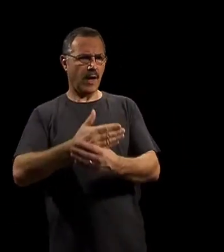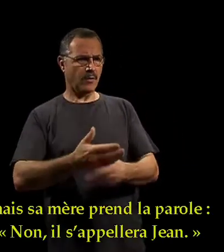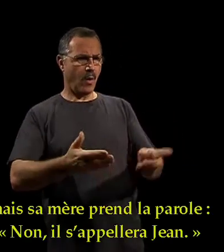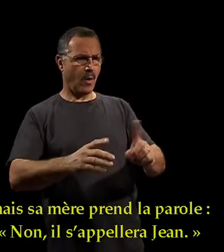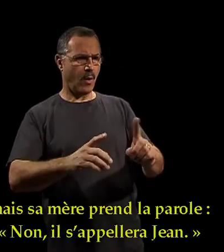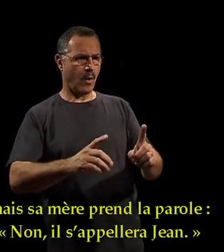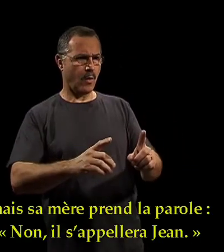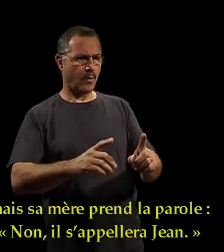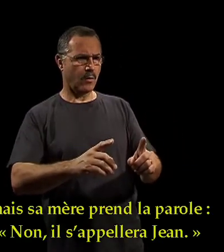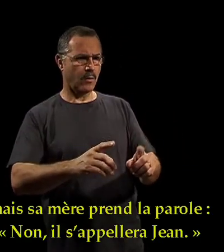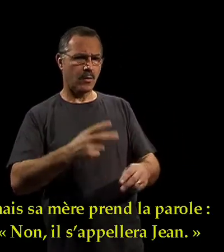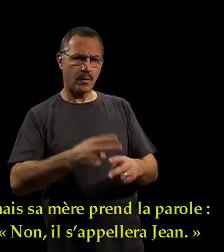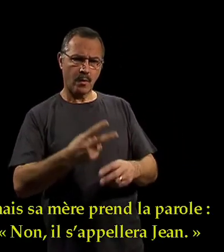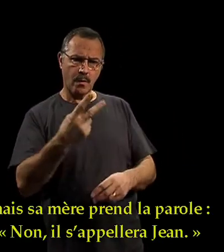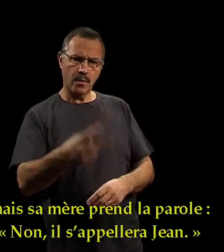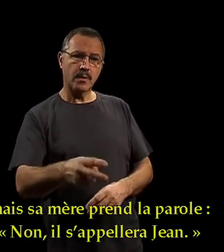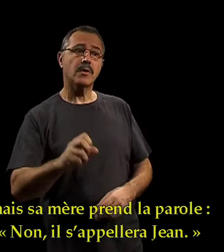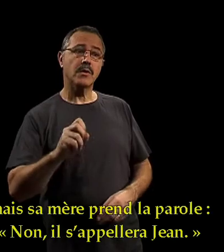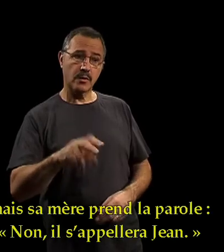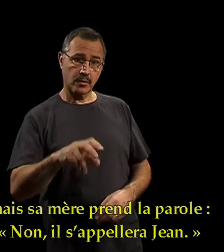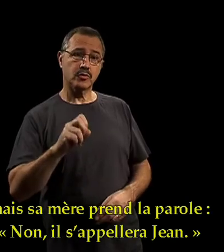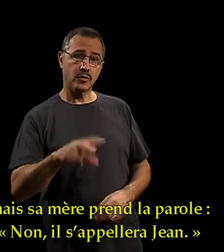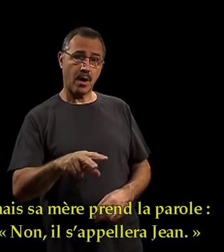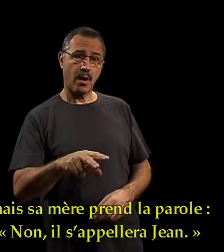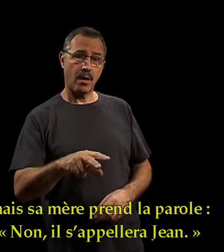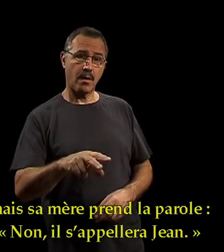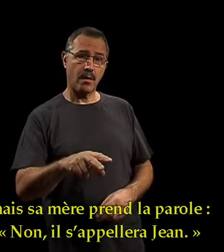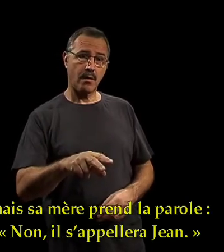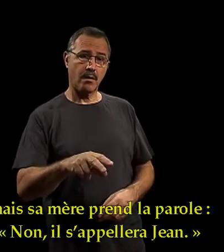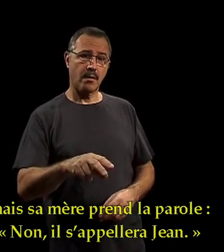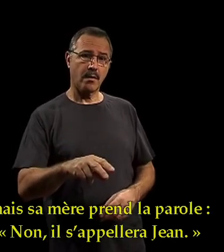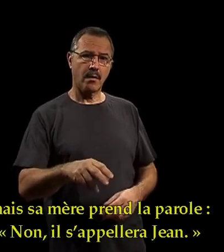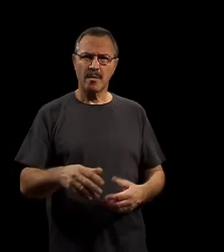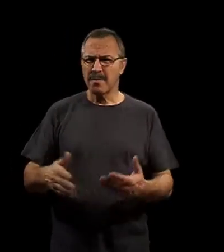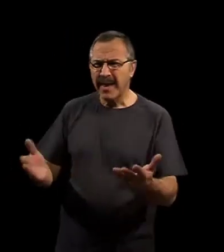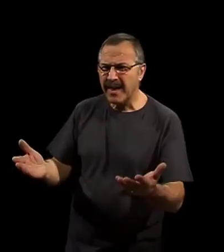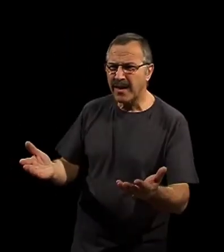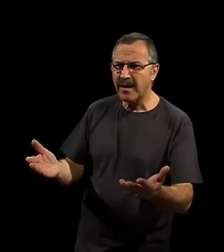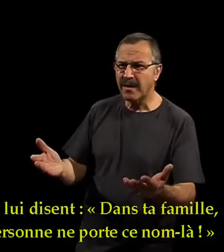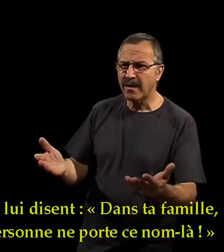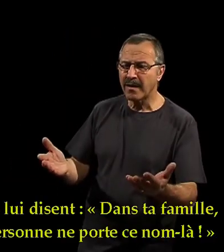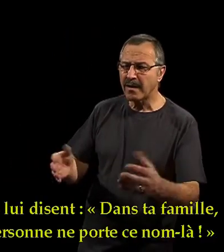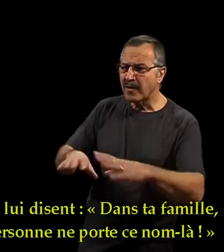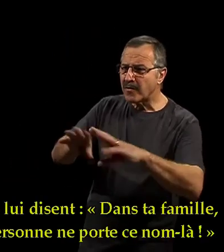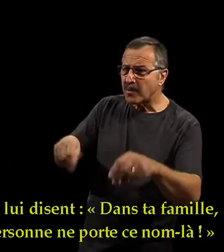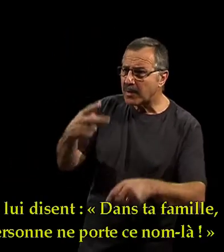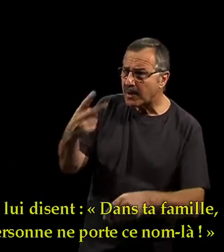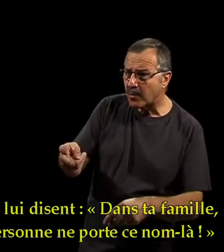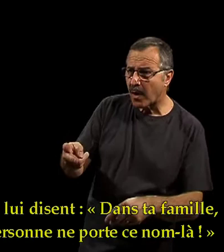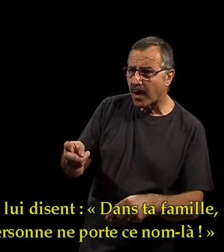Mais sa mère prend la parole. Non, il s'appellera Jean. Ils lui disent: